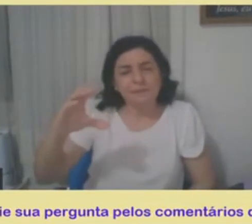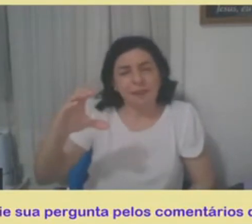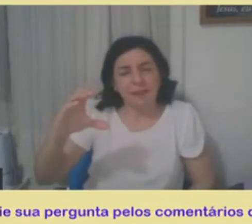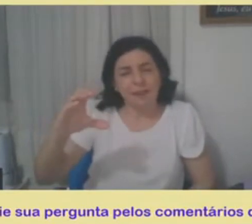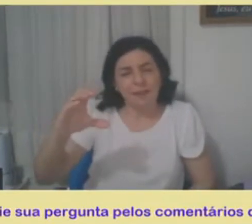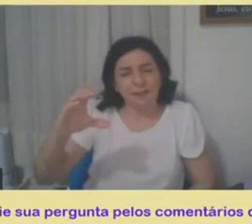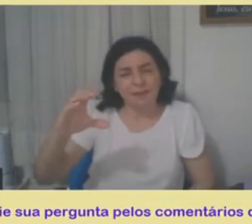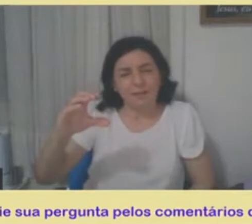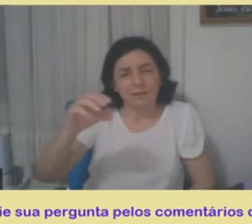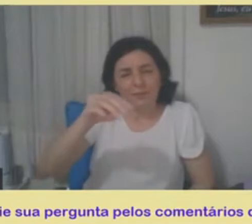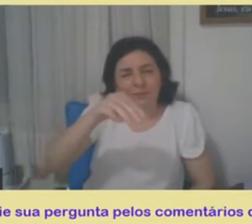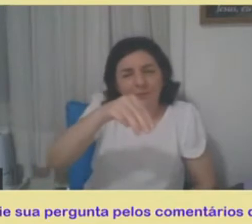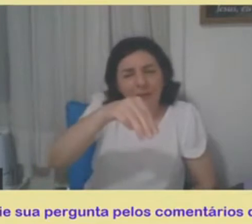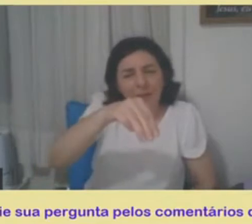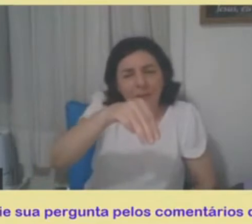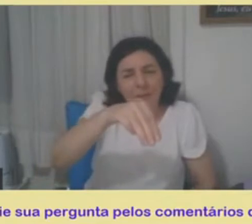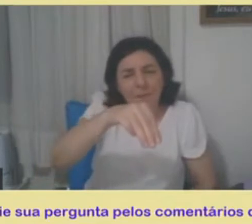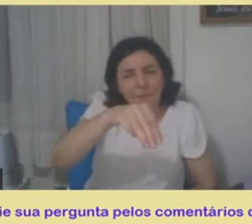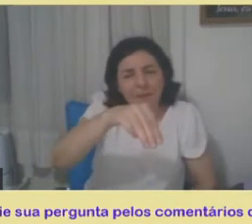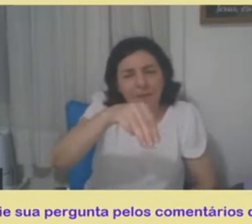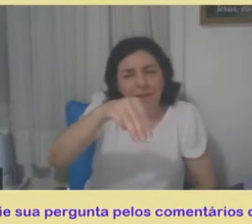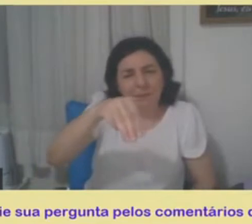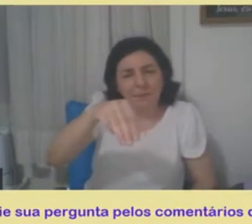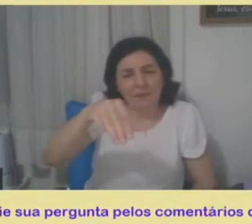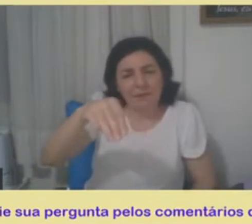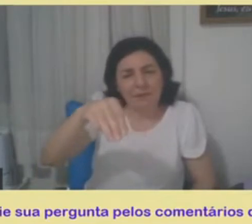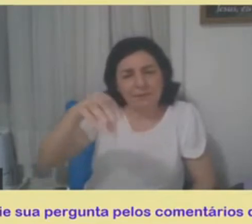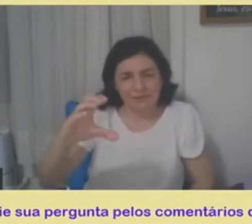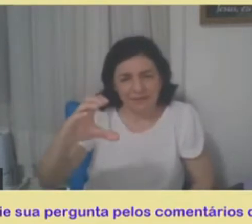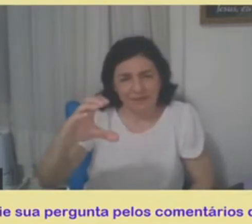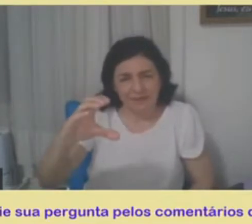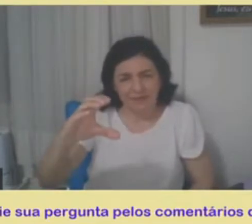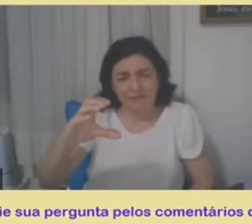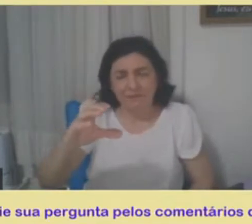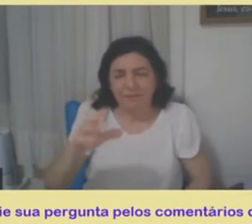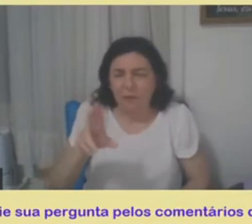Uma outra coisa também. Um outro conteúdo, MMC,